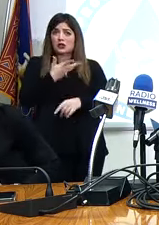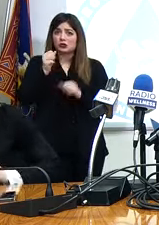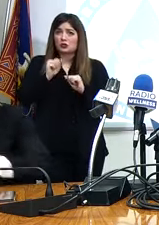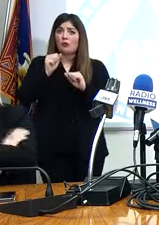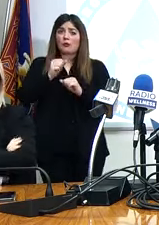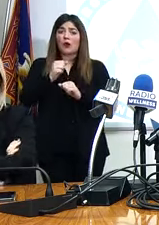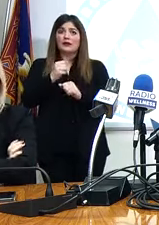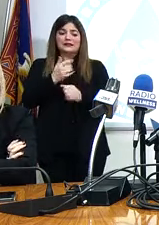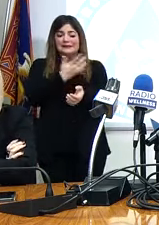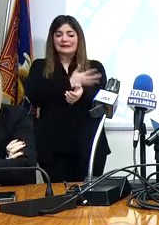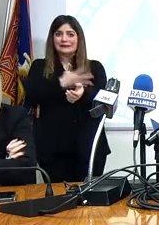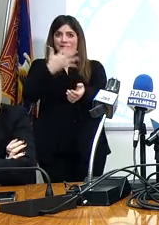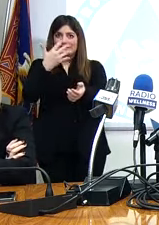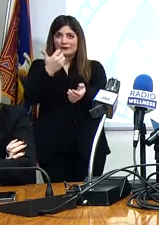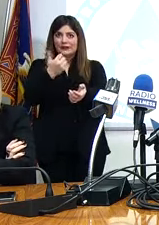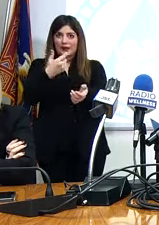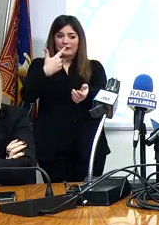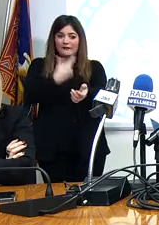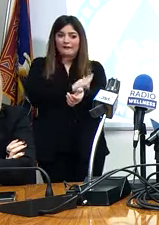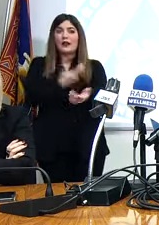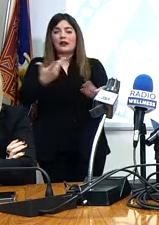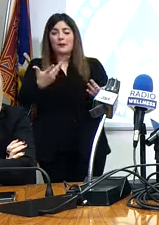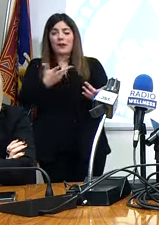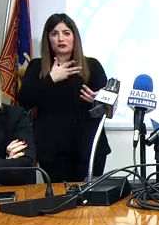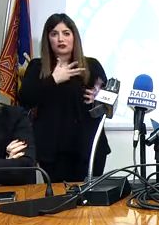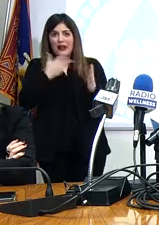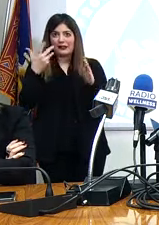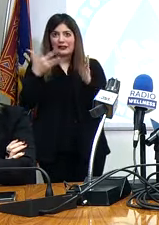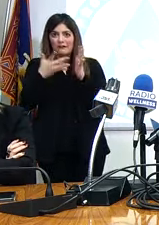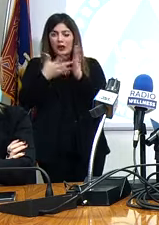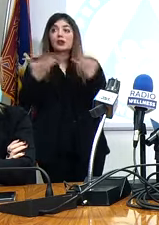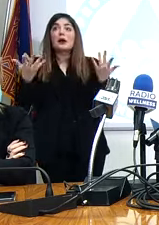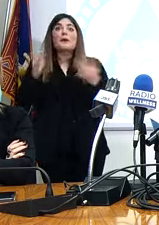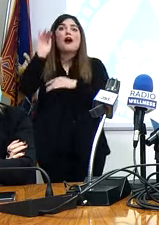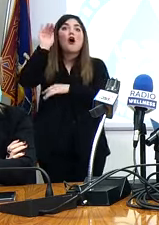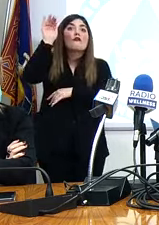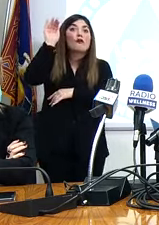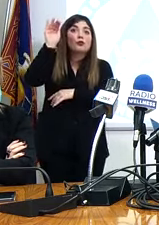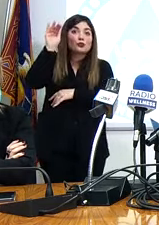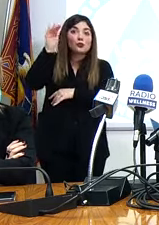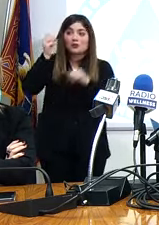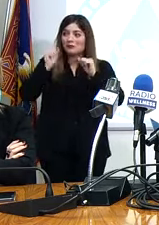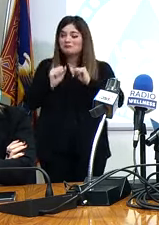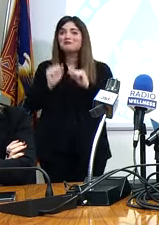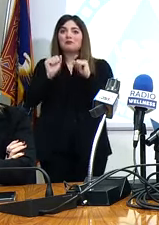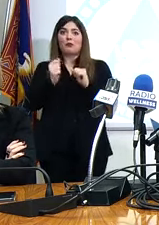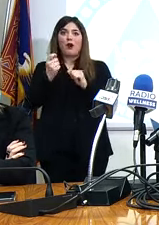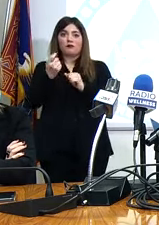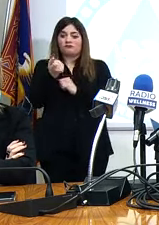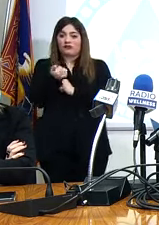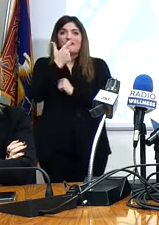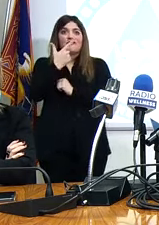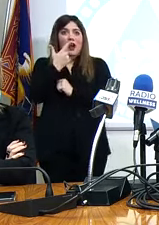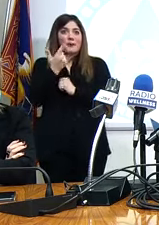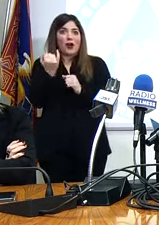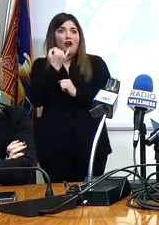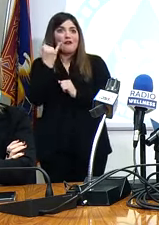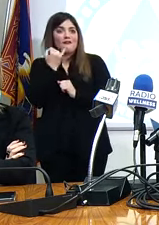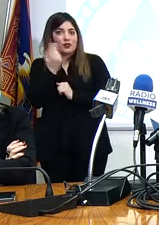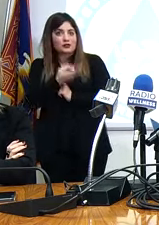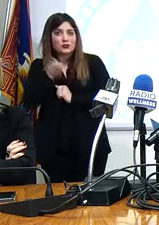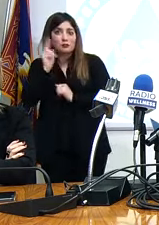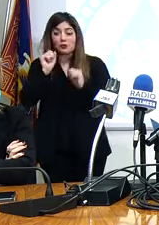difficoltà, e tra un po' immagino già che sarà magari un farmaco più agevolmente somministrabile, magari si può prendere con delle